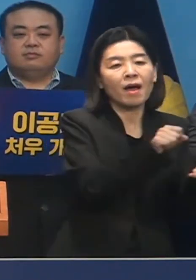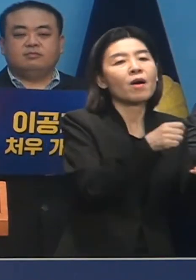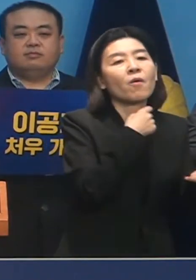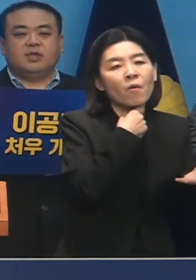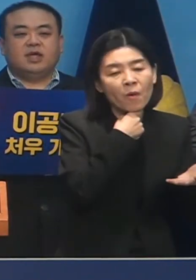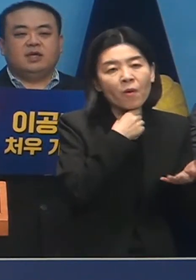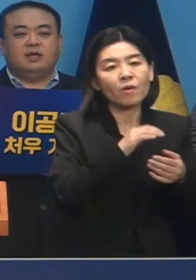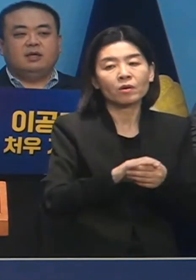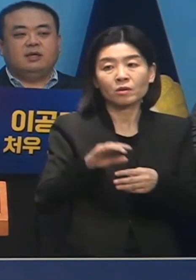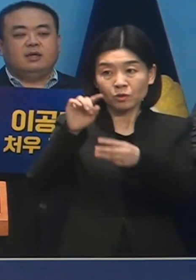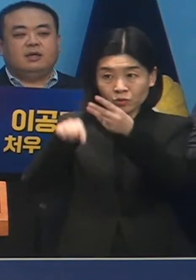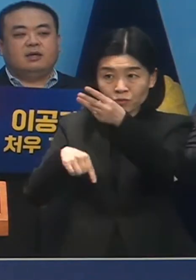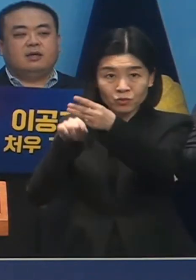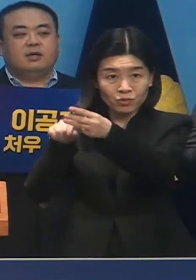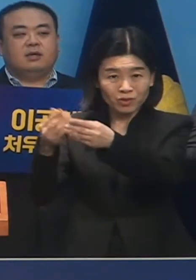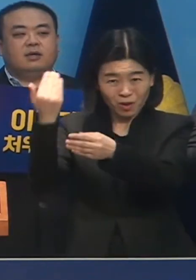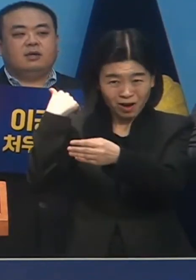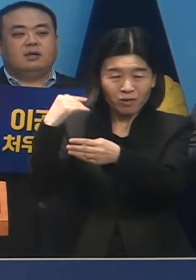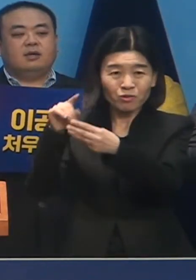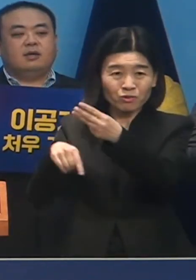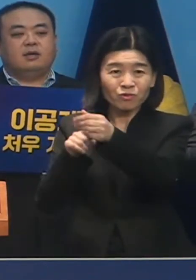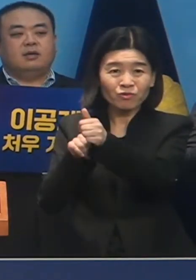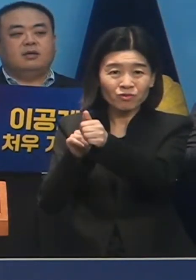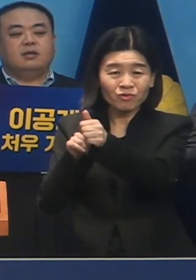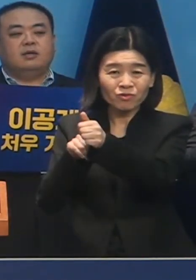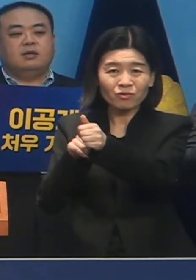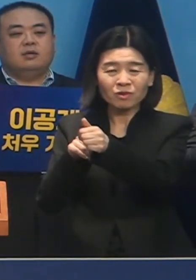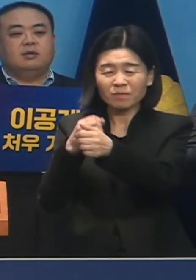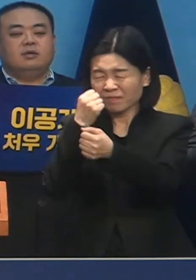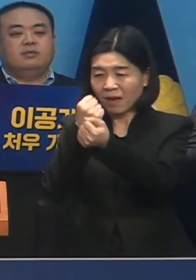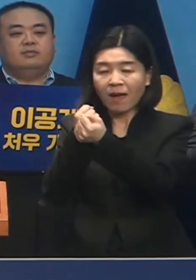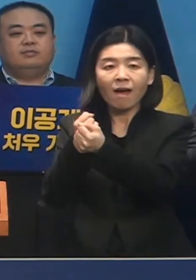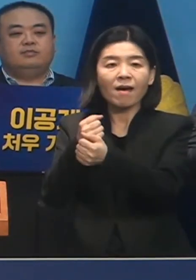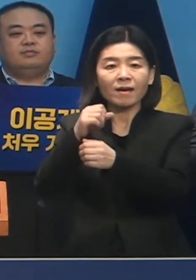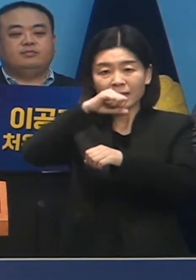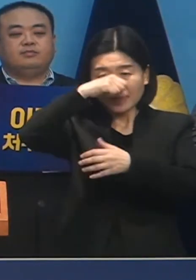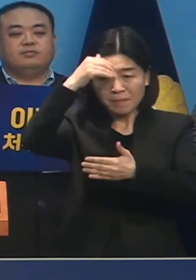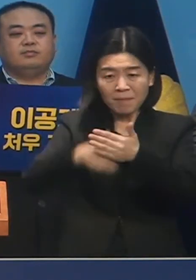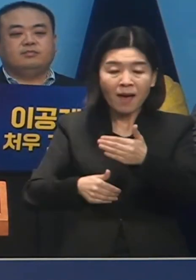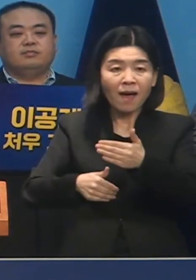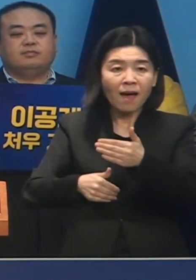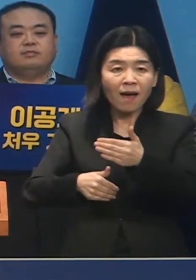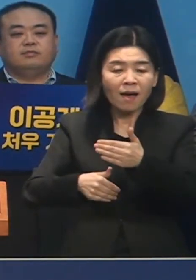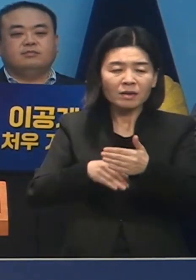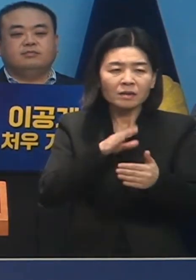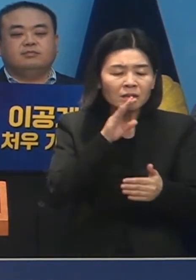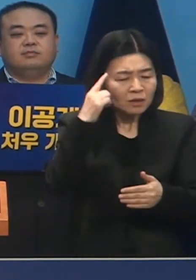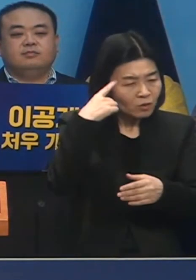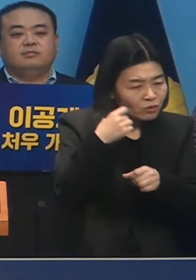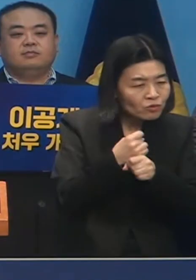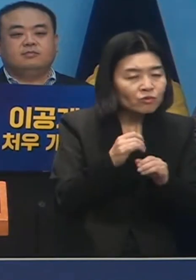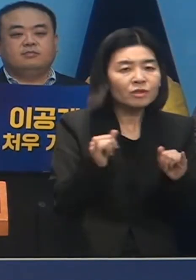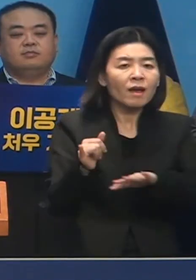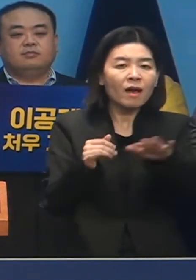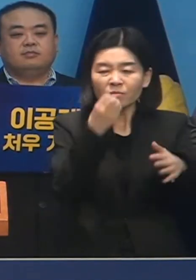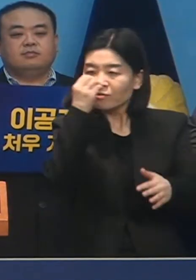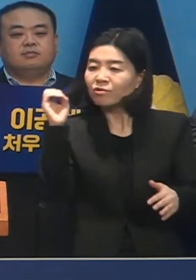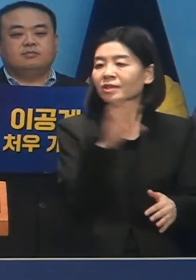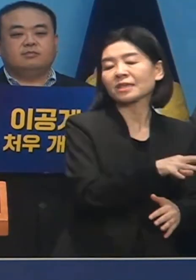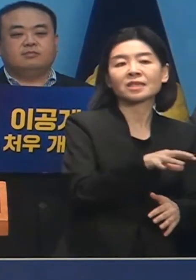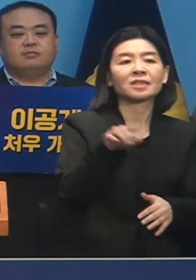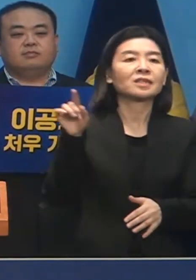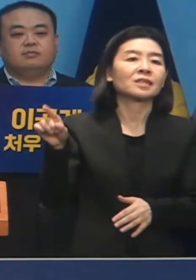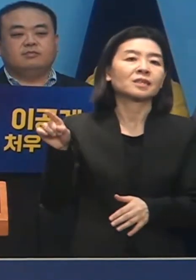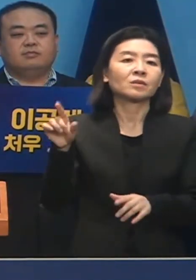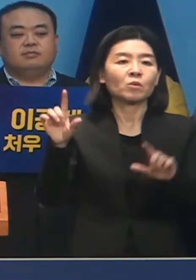윤석열 대통령이 일방적인 예산 삭감이 얼마나 현장 연구자들의 무시한